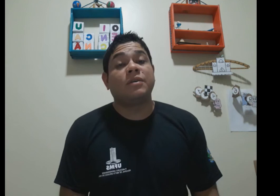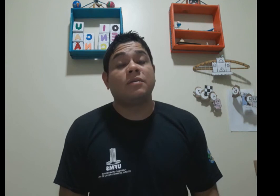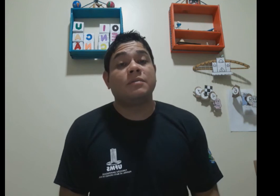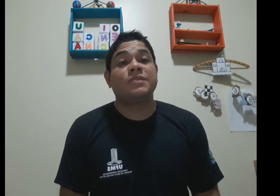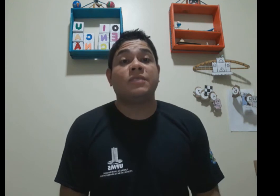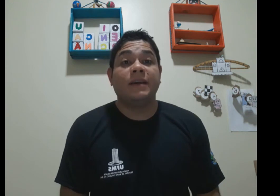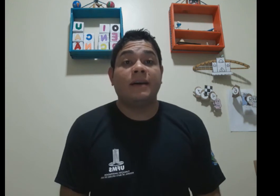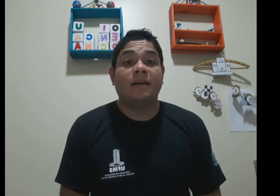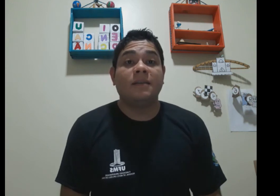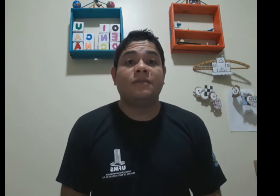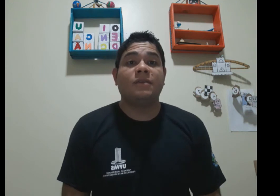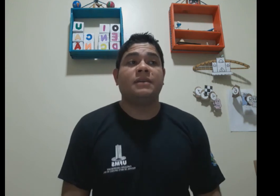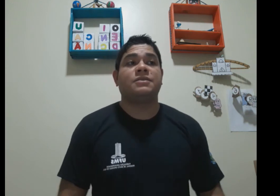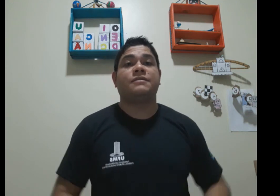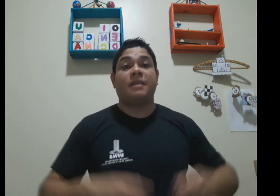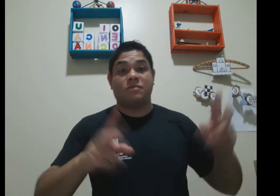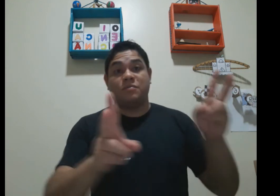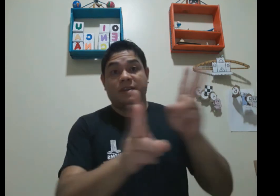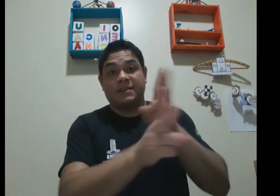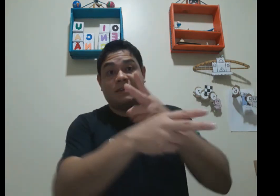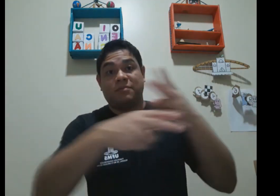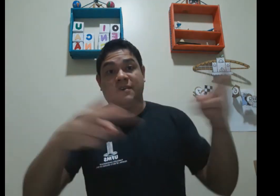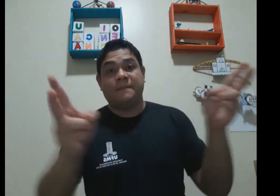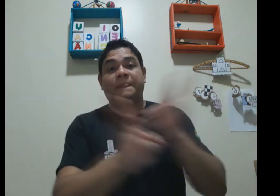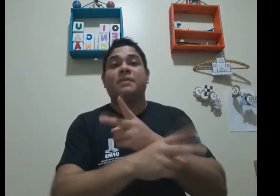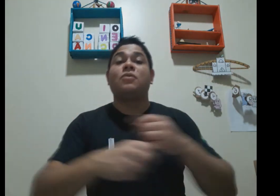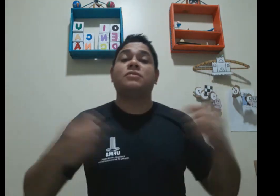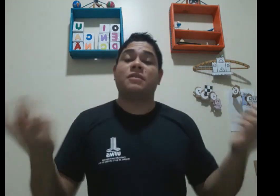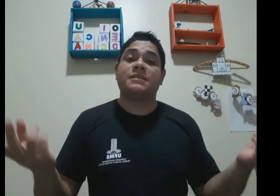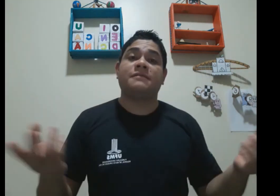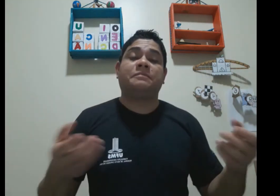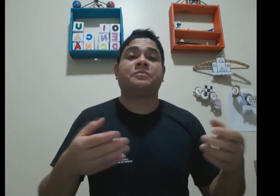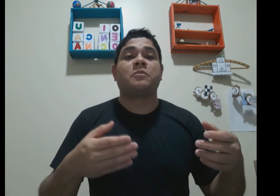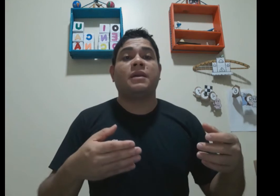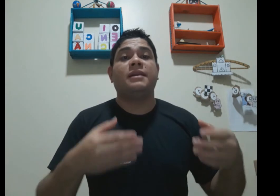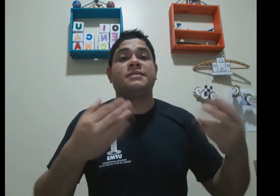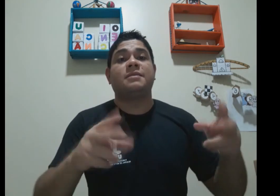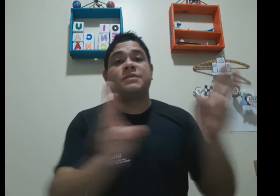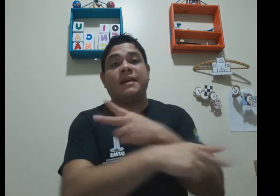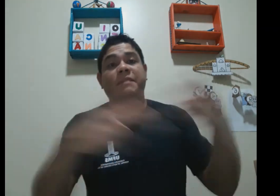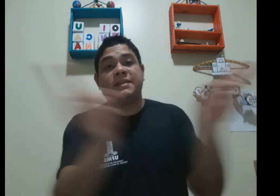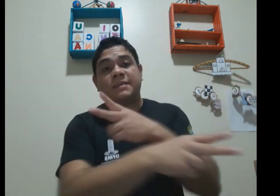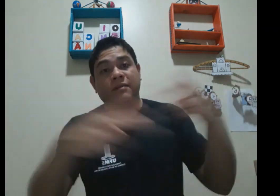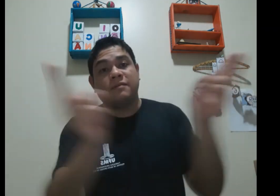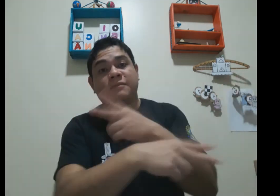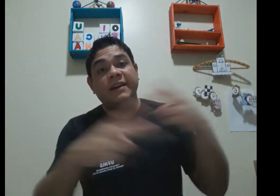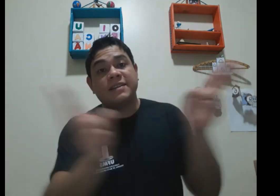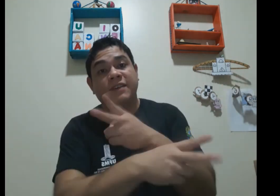eu mencionei na aula foi de vento, por exemplo, né? Então, quando nós realizamos a repetição várias vezes